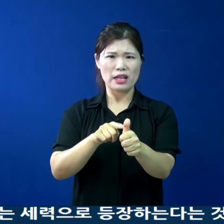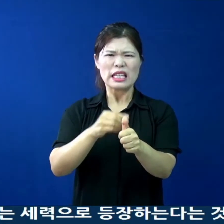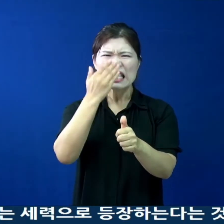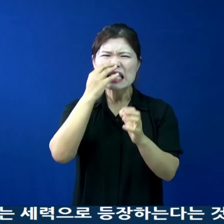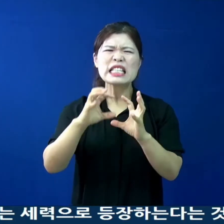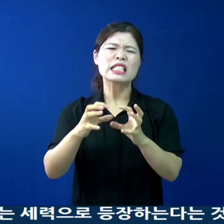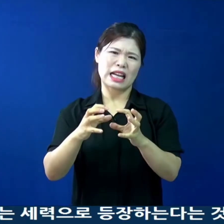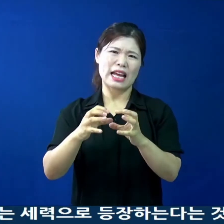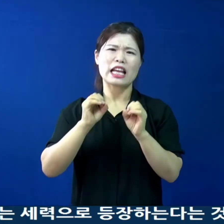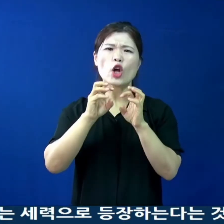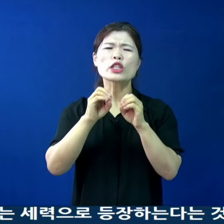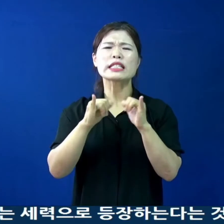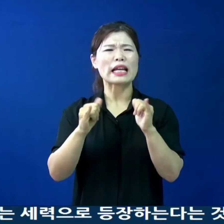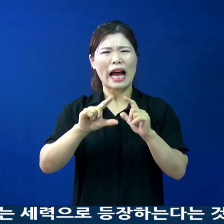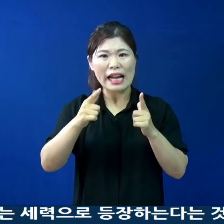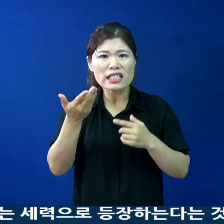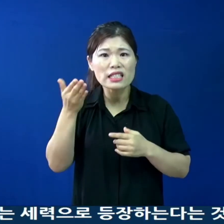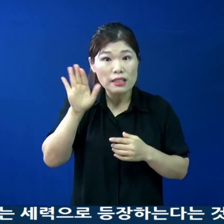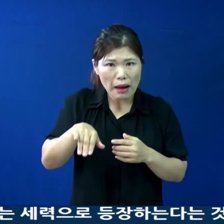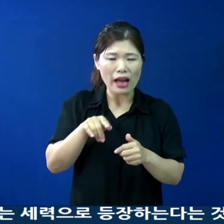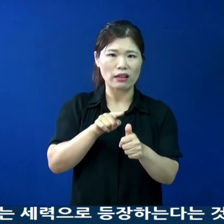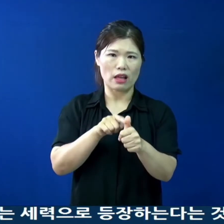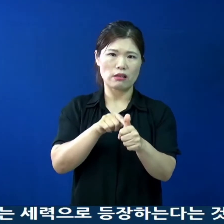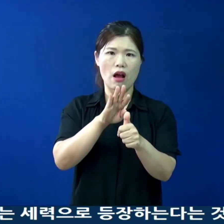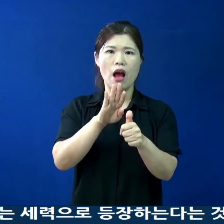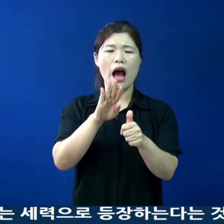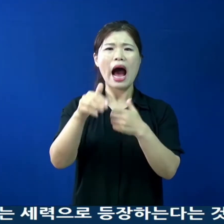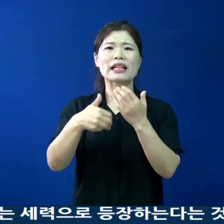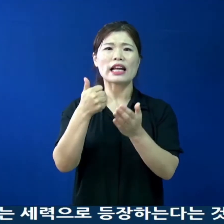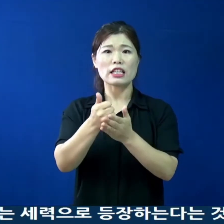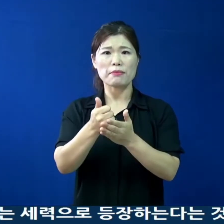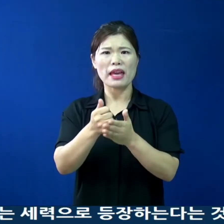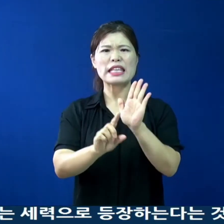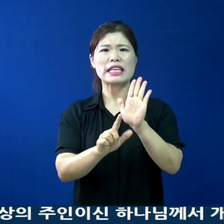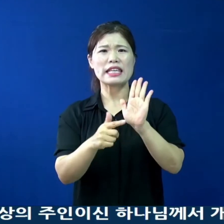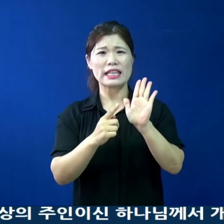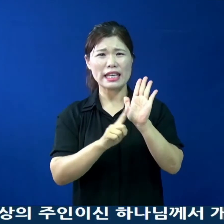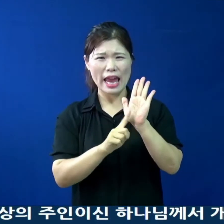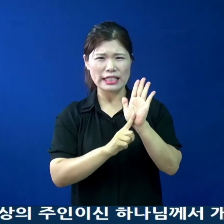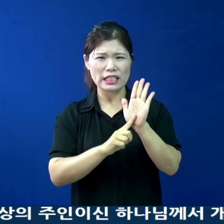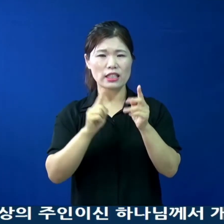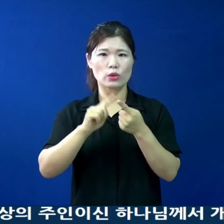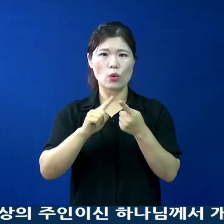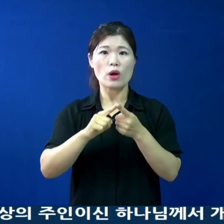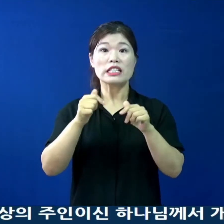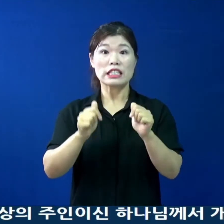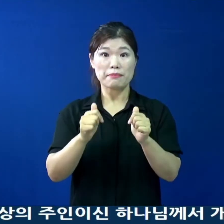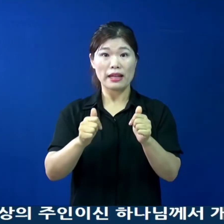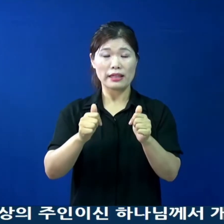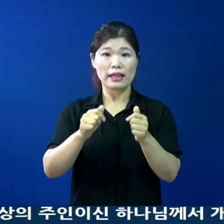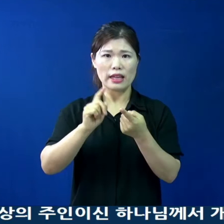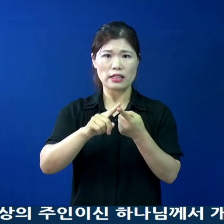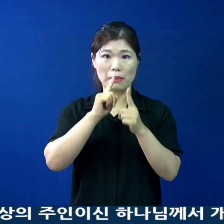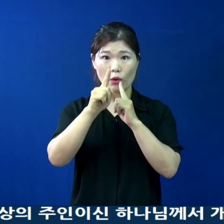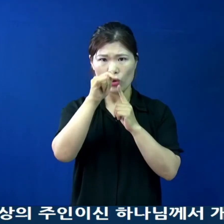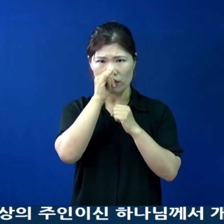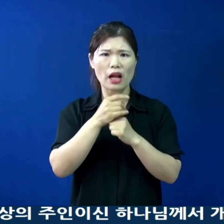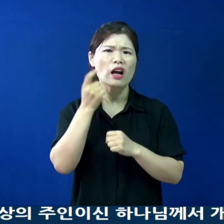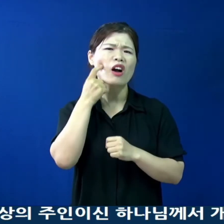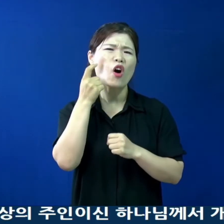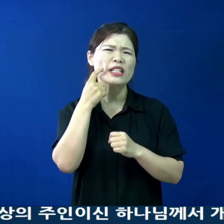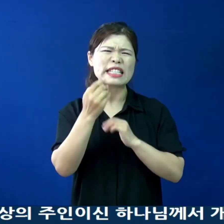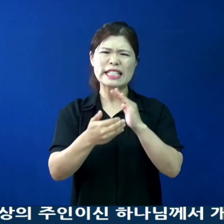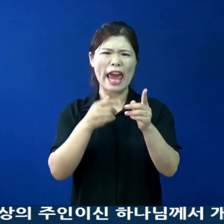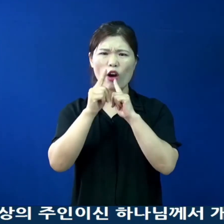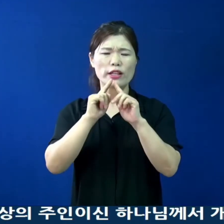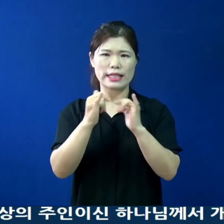아니었지만 불완전한 하나님의 계시와 신탁을 받는 인물입니다. 그는 거짓 예언자는 아닙니다.